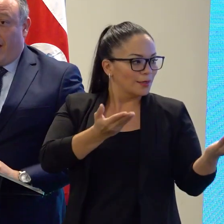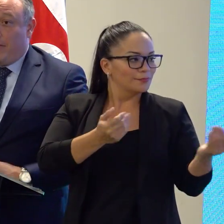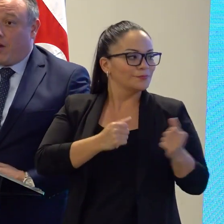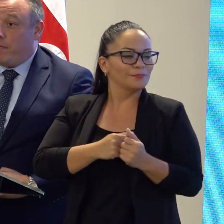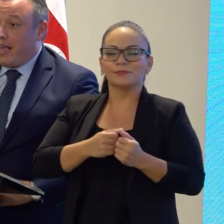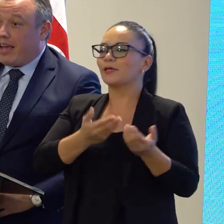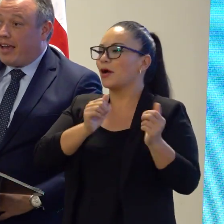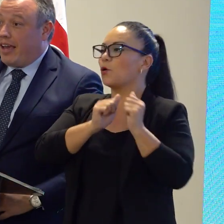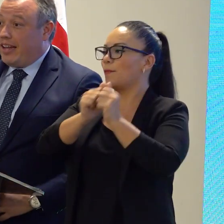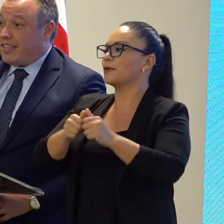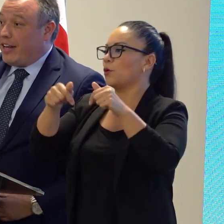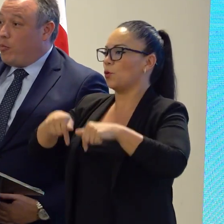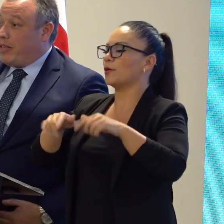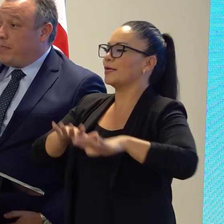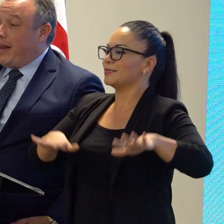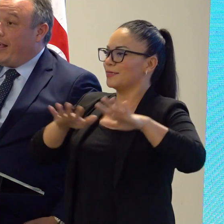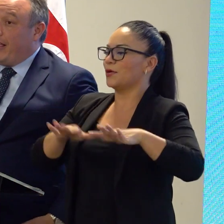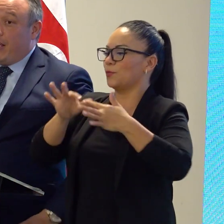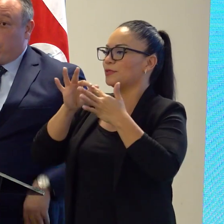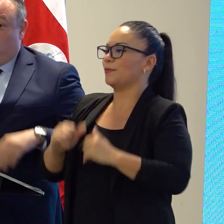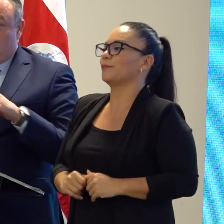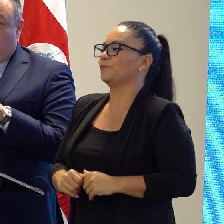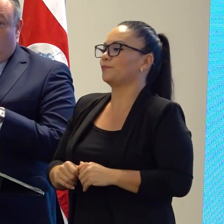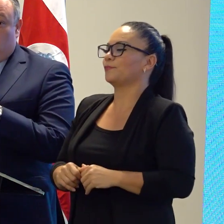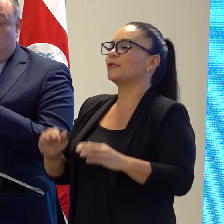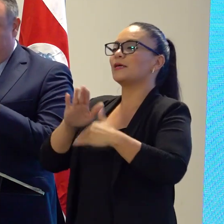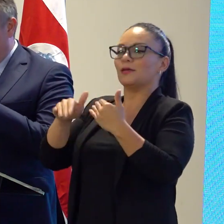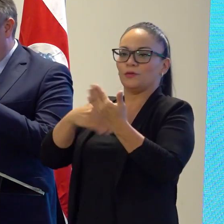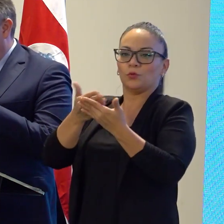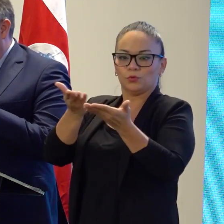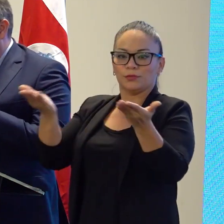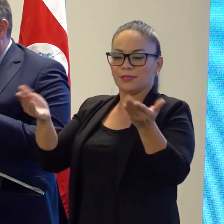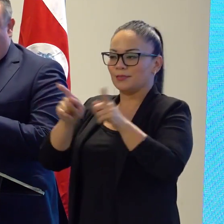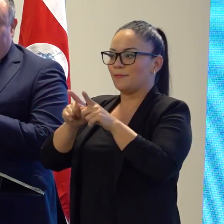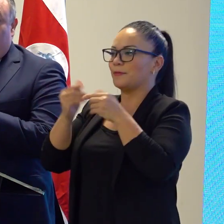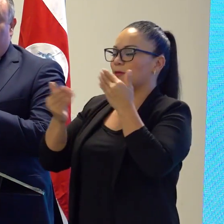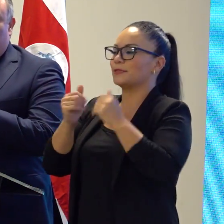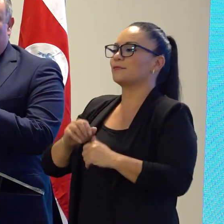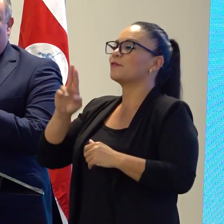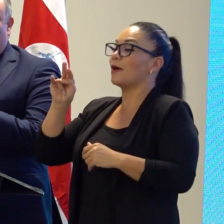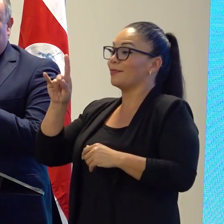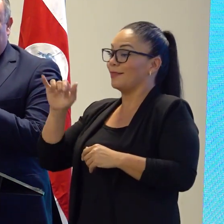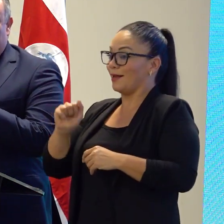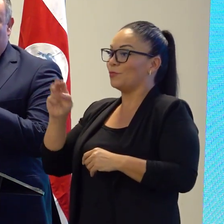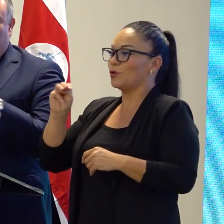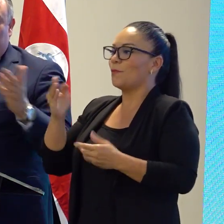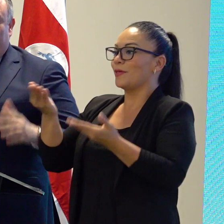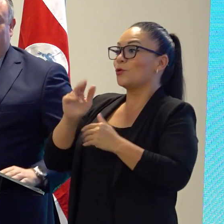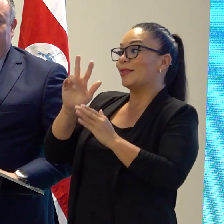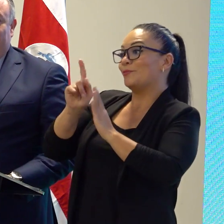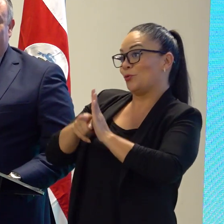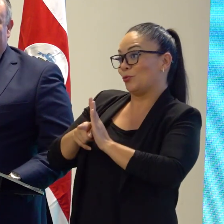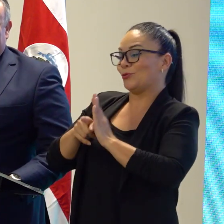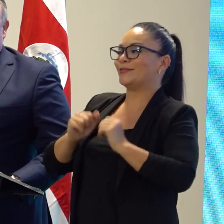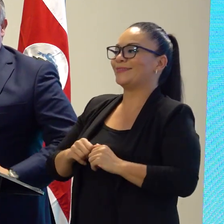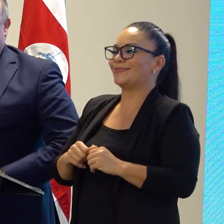que me acompañan en el escenario principal y por supuesto a todos ustedes Don randal Murillo me dio tres minutos para